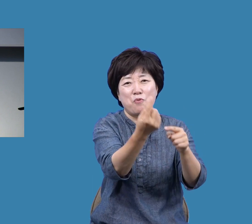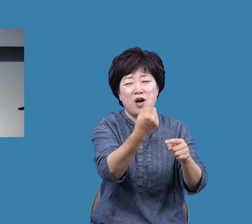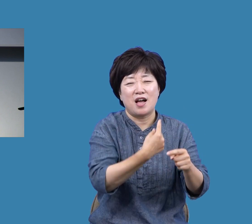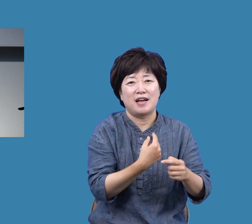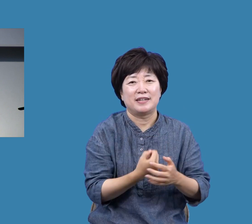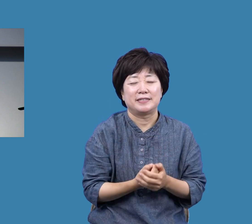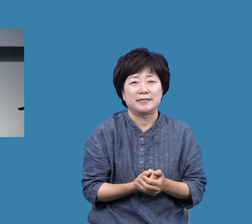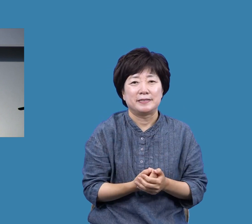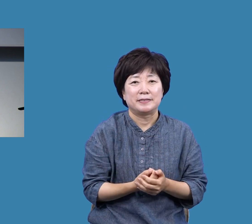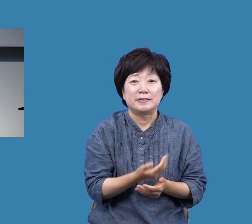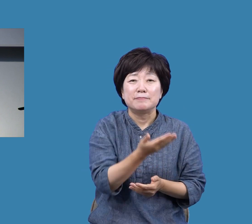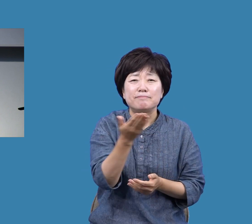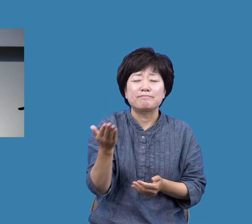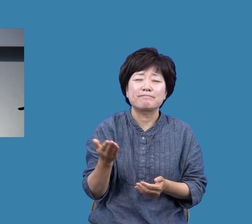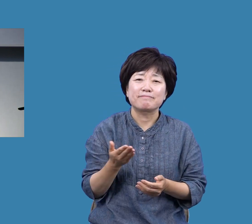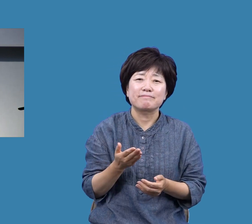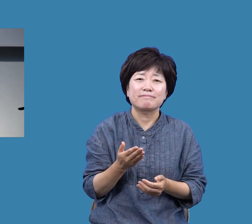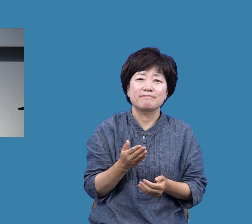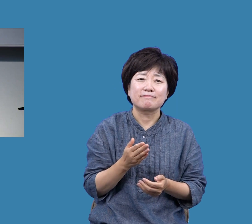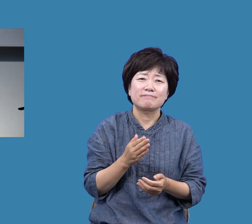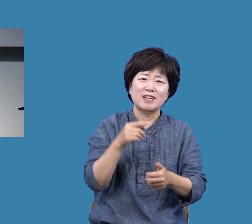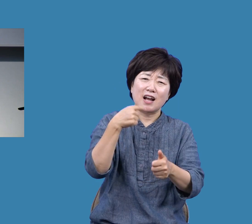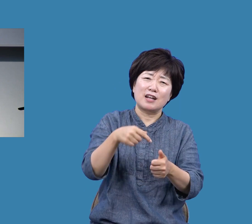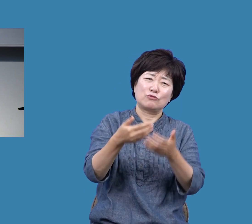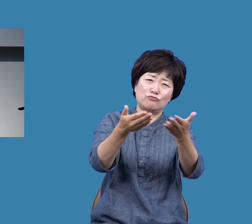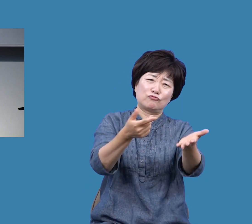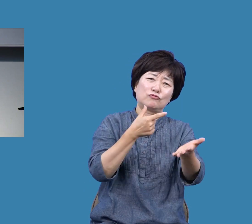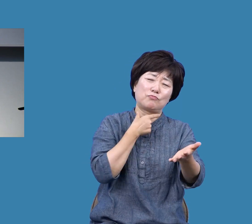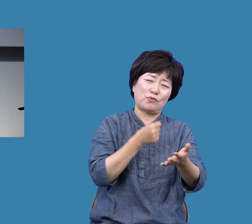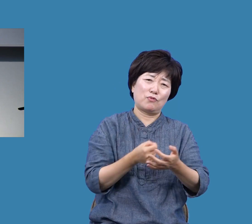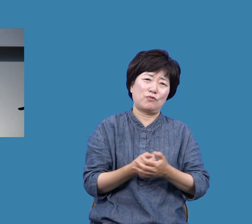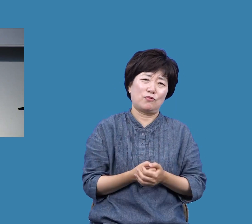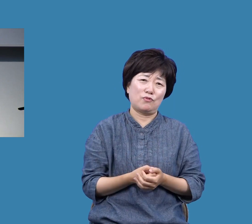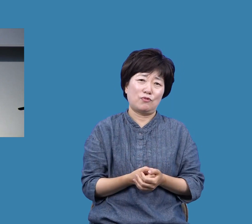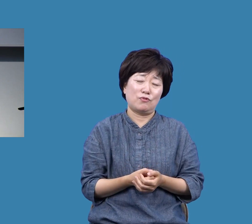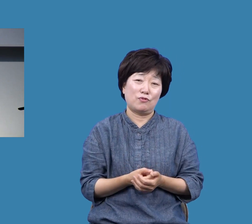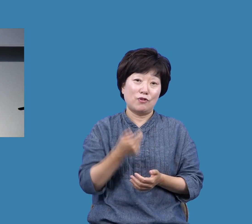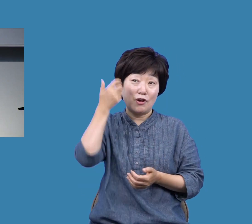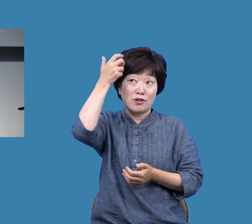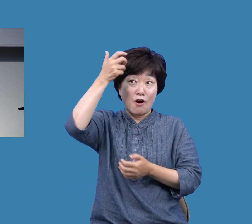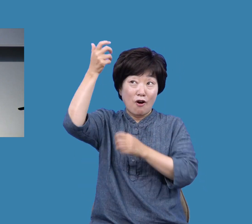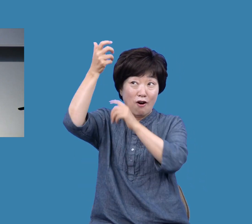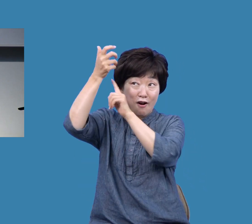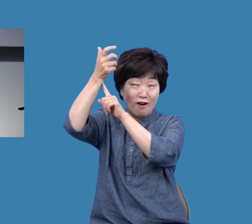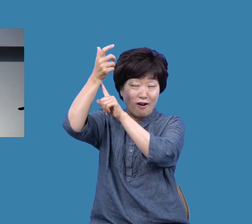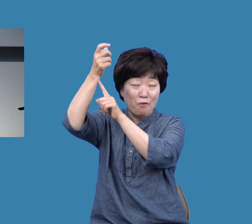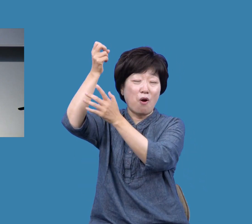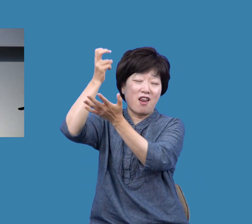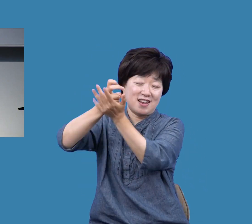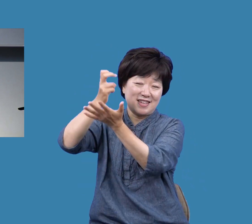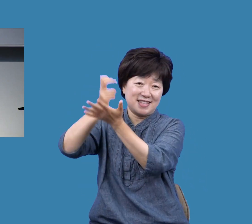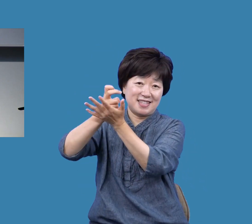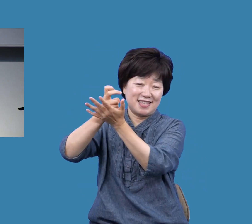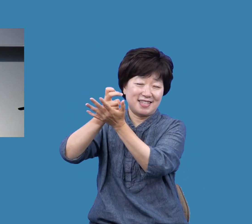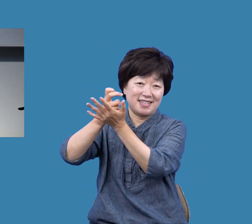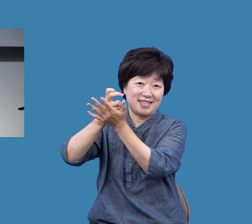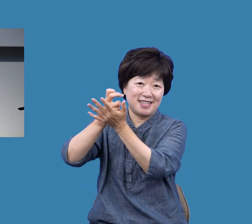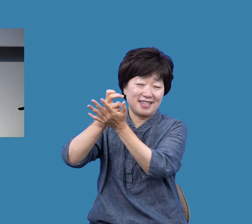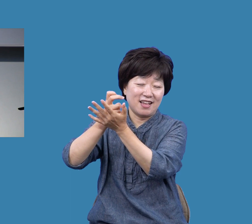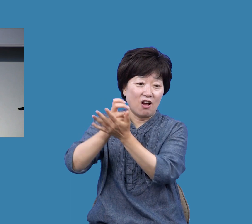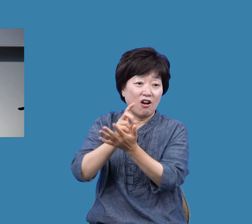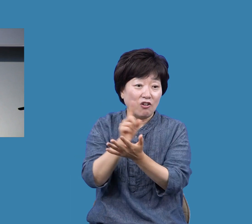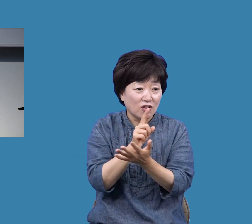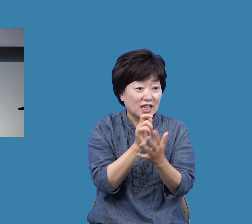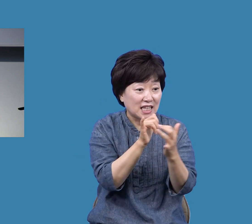전 여러분들에게도 이걸 좀 정말 가르쳐 드리고 싶어요. 그러니까 이 영적인 원리거든. 어떻게 해야